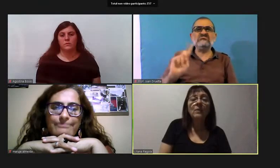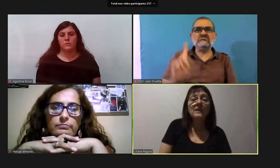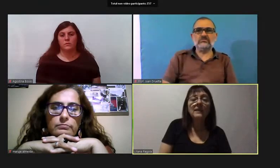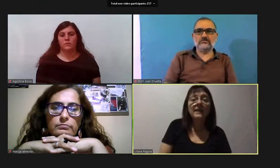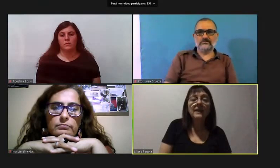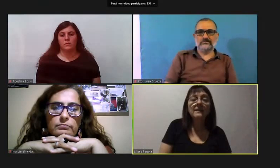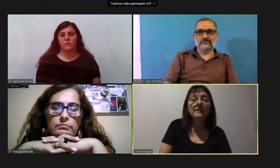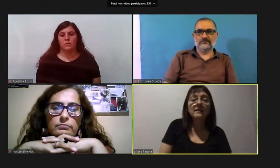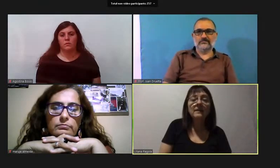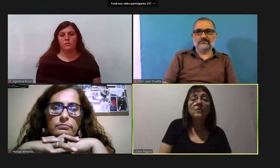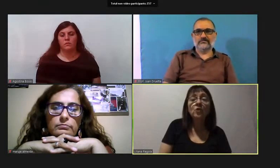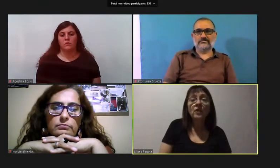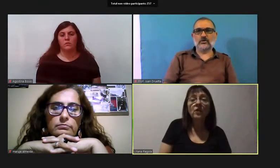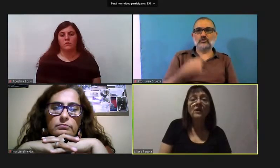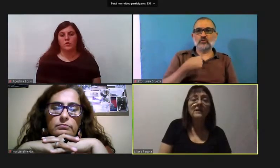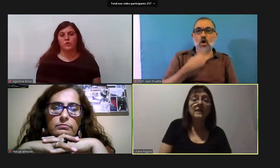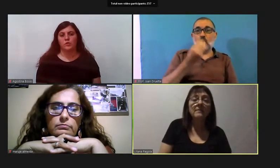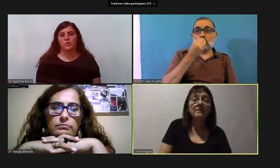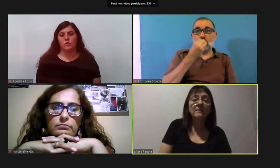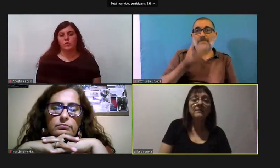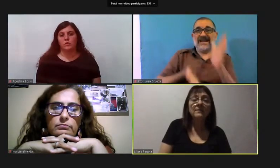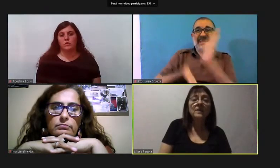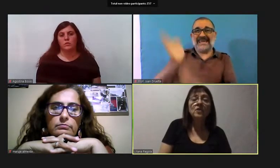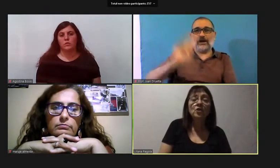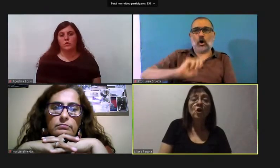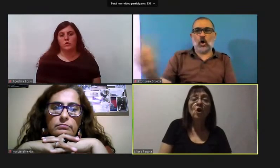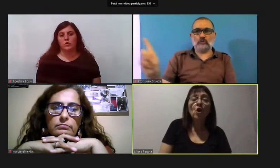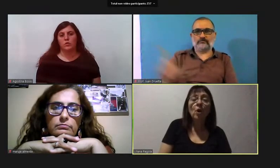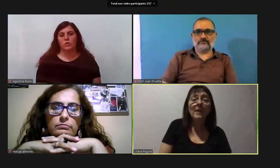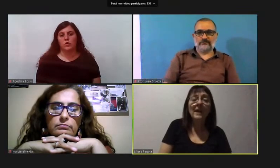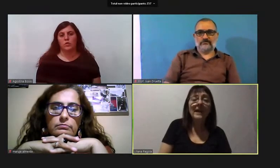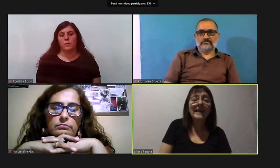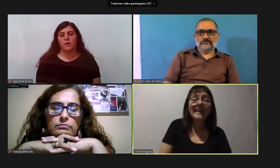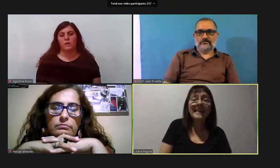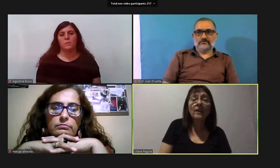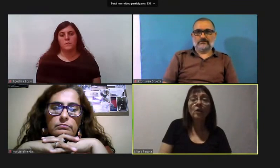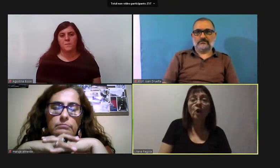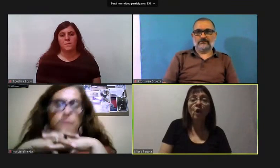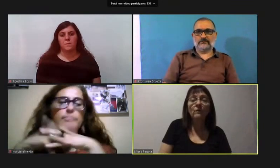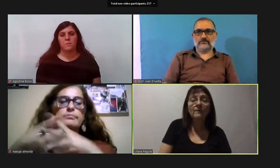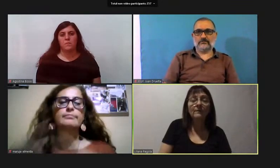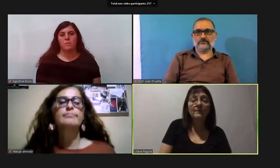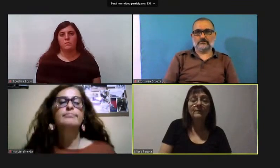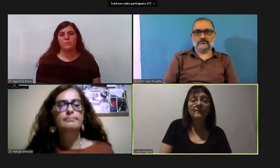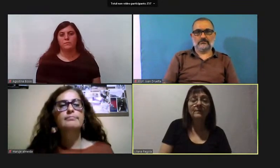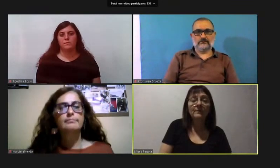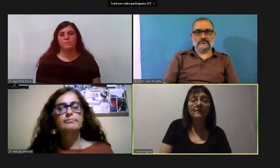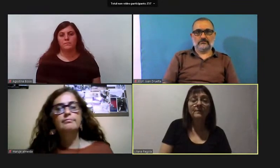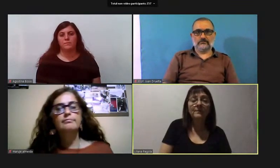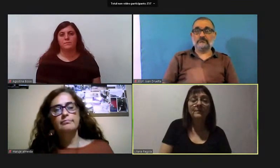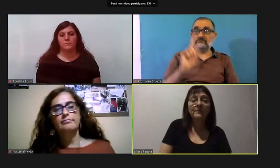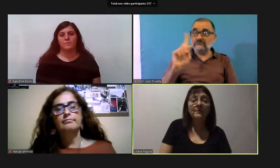En lengua de señas, yo digo así. Yo, comer, ir, no.